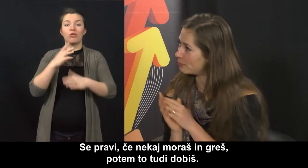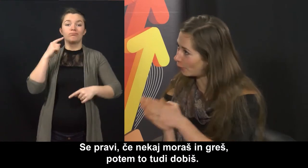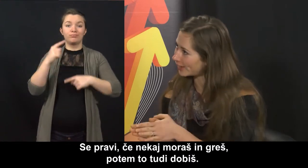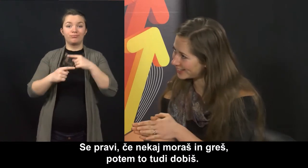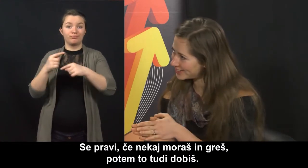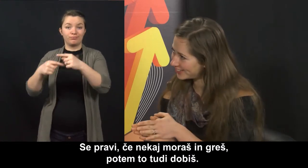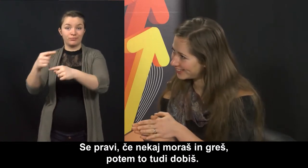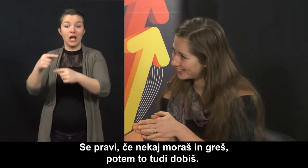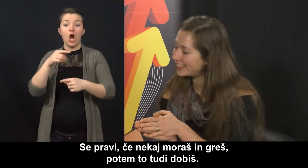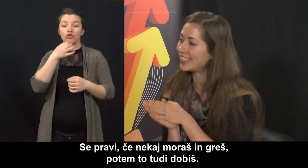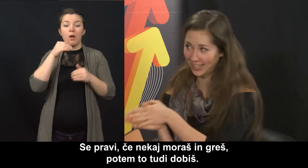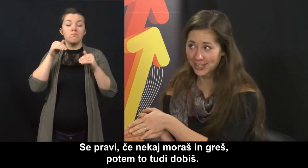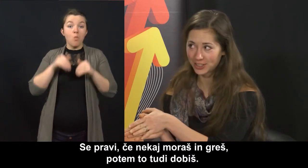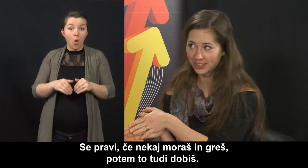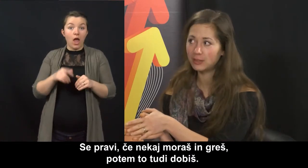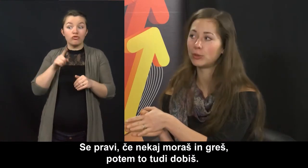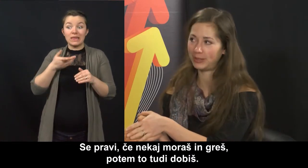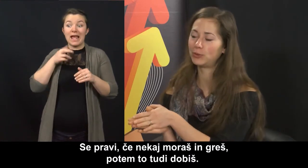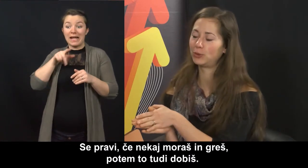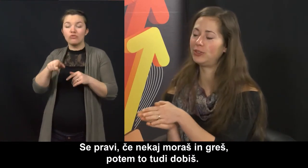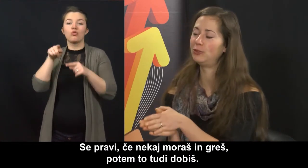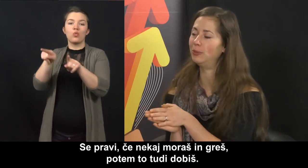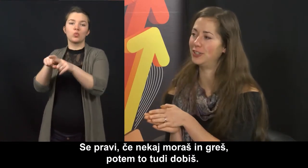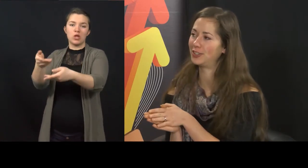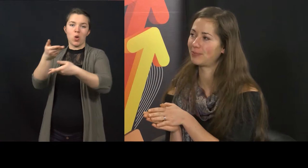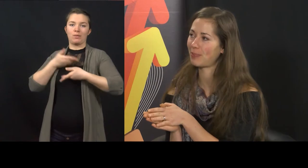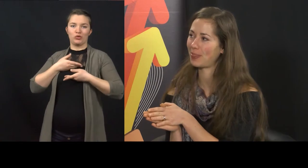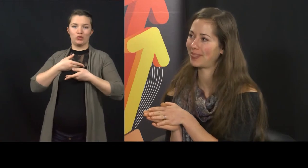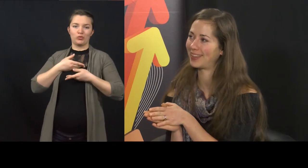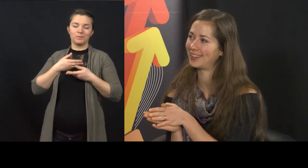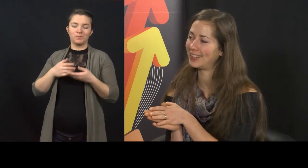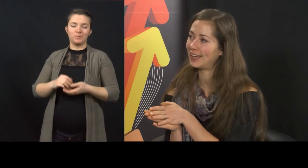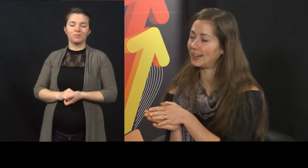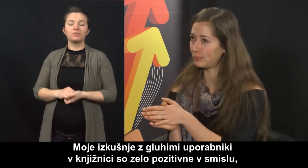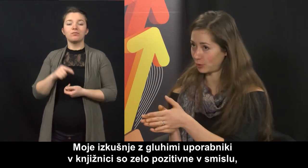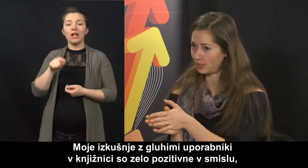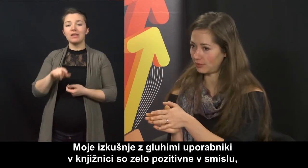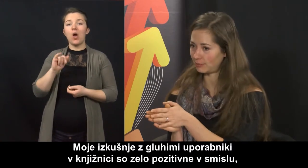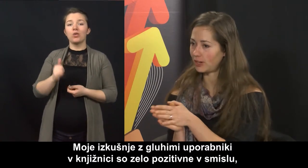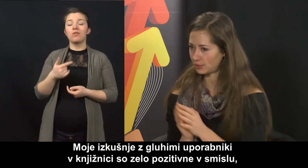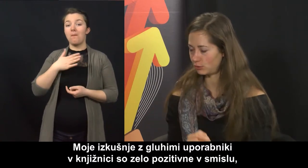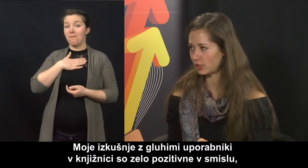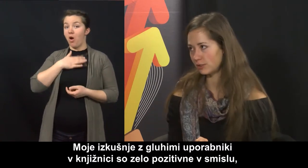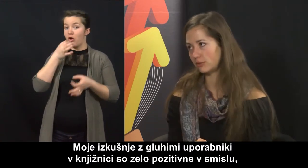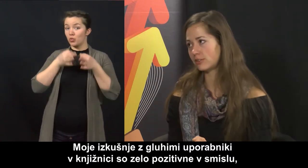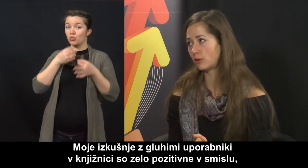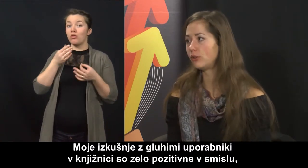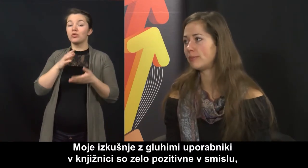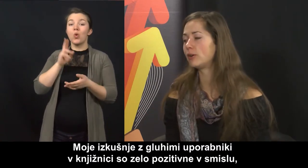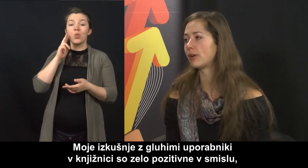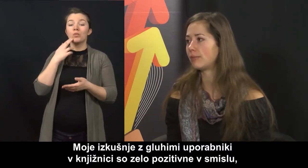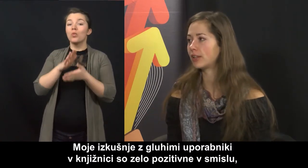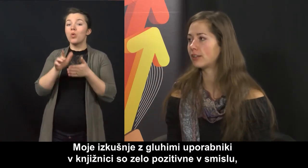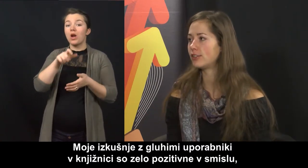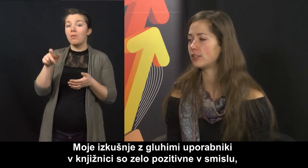ti nekaj moraš in greš, potem to tudi dobiš. Tako da moje izkušnje z